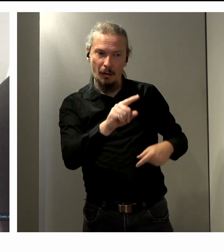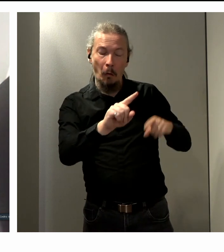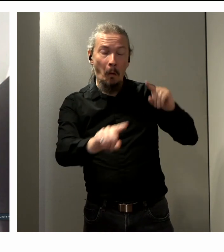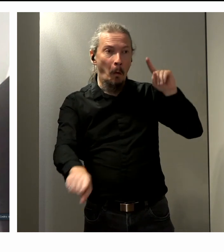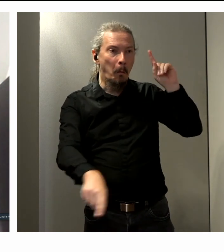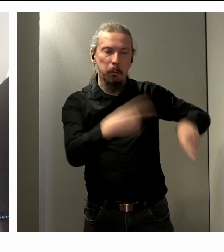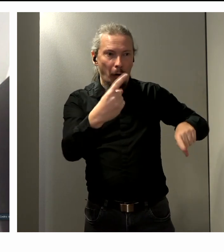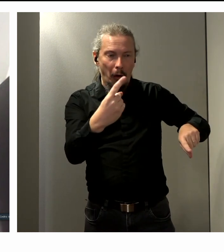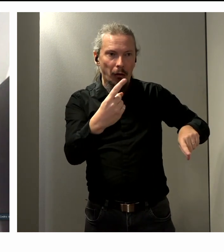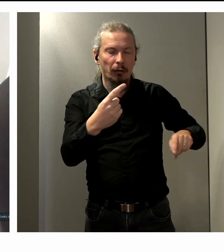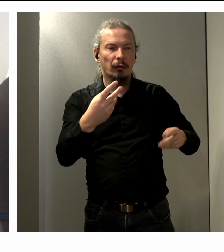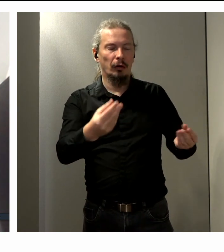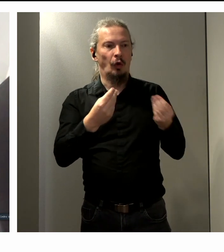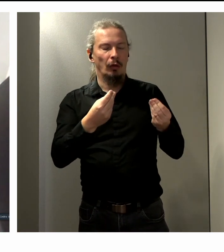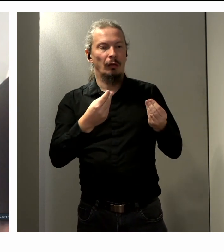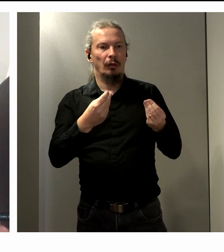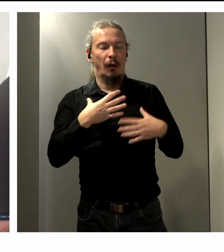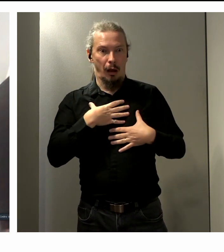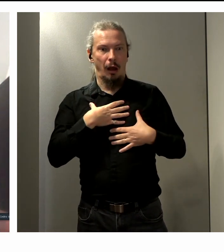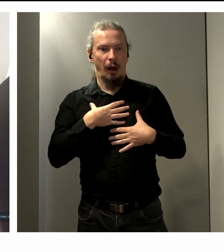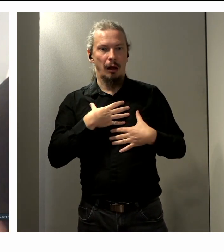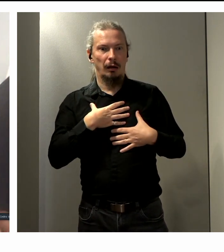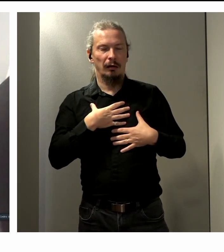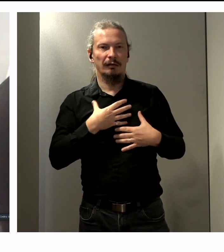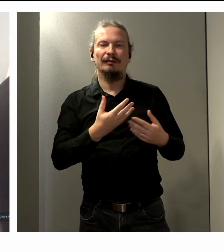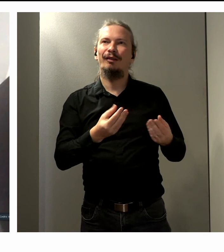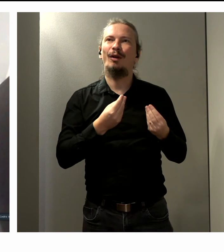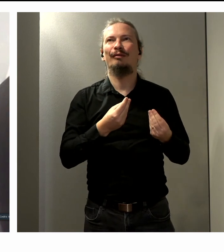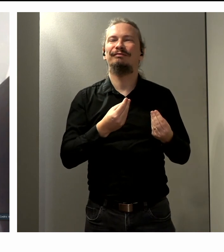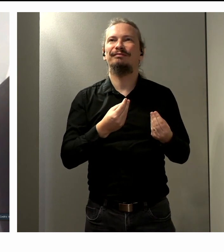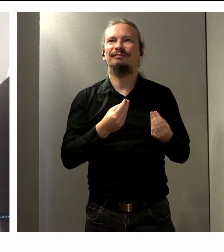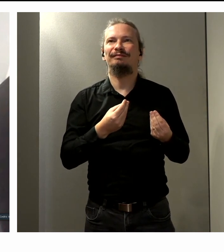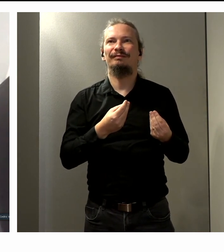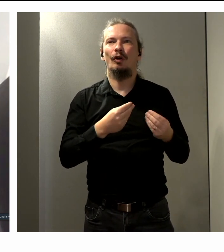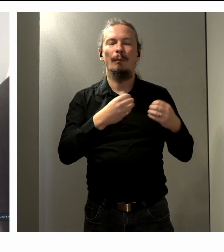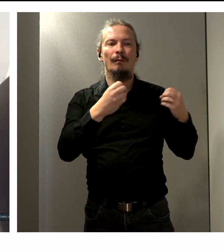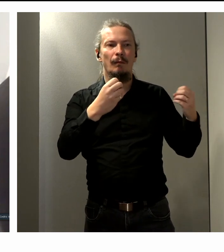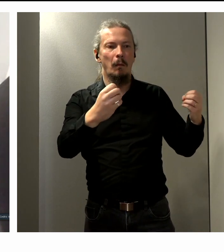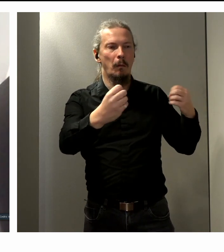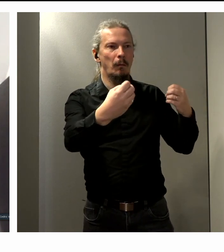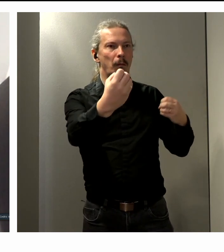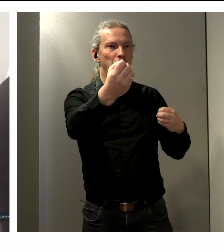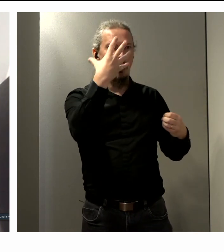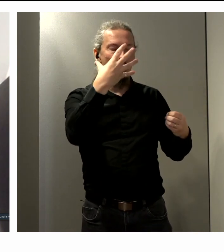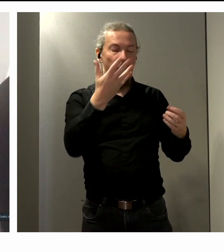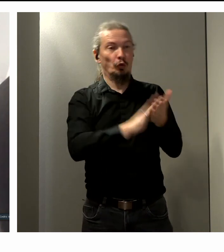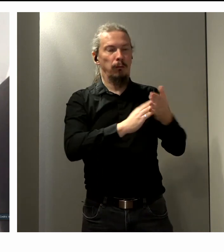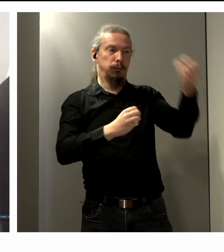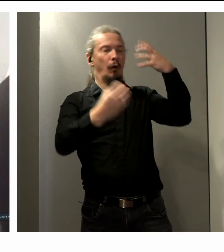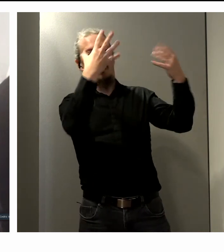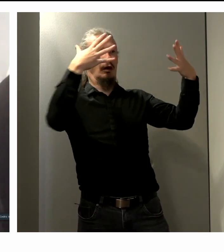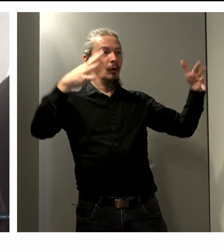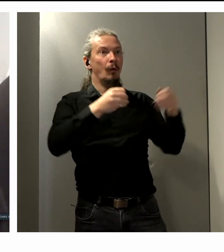sont pour lesquels vous avez, comme vous le voyez, une double dose de lumière qui se dégage et